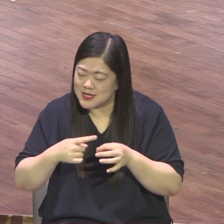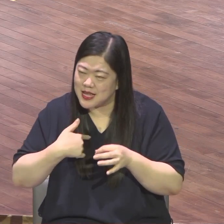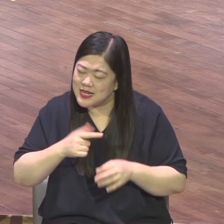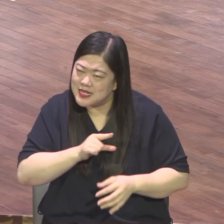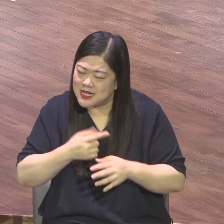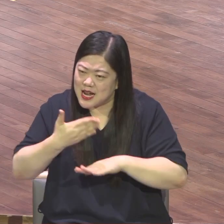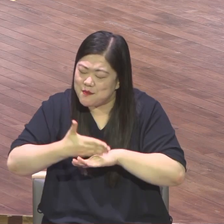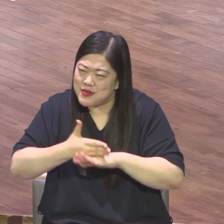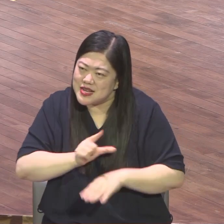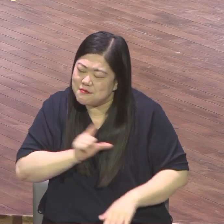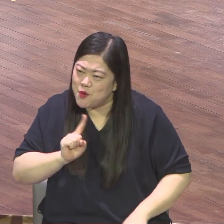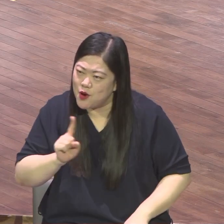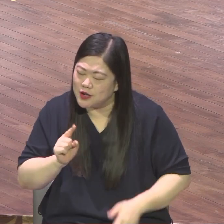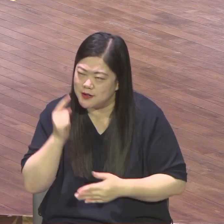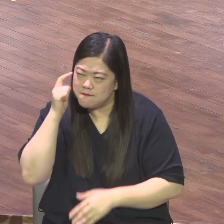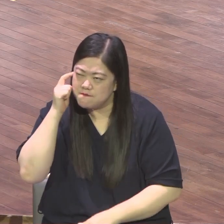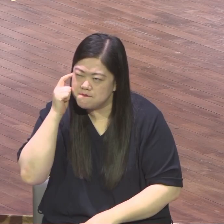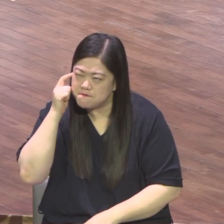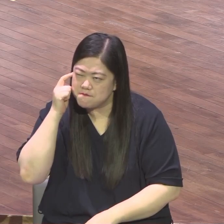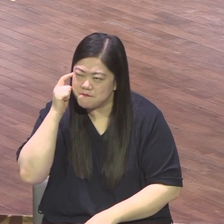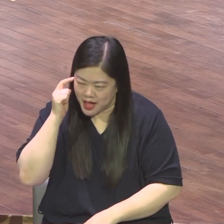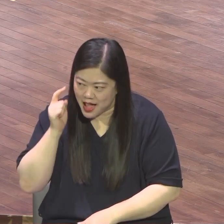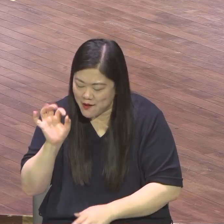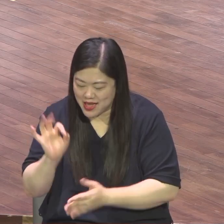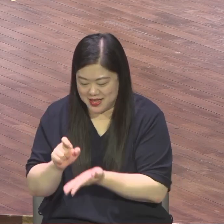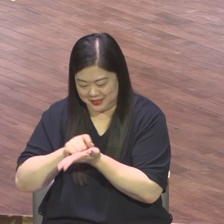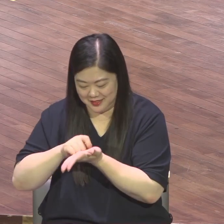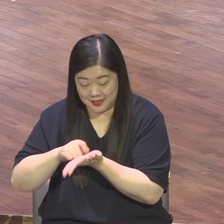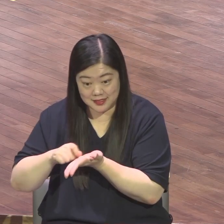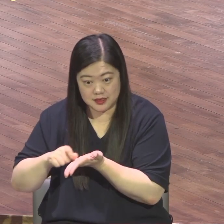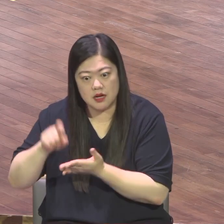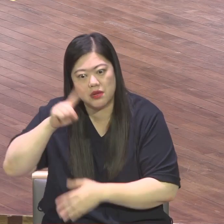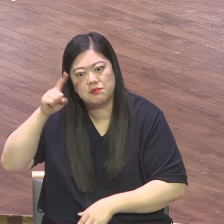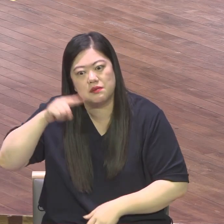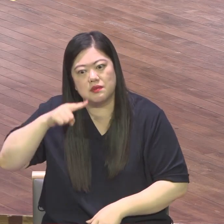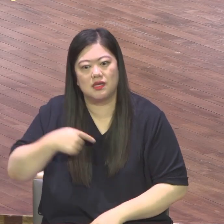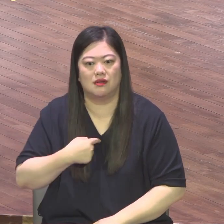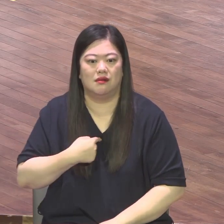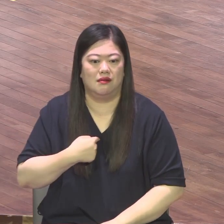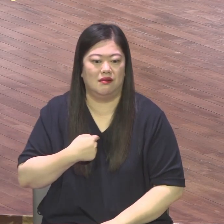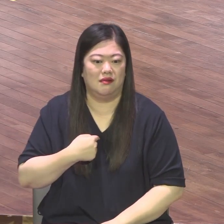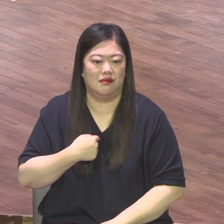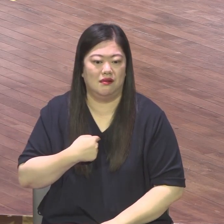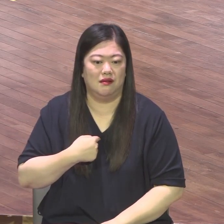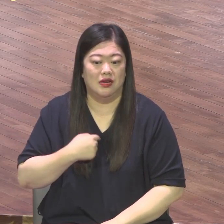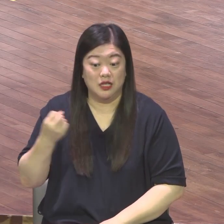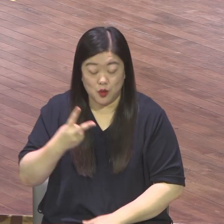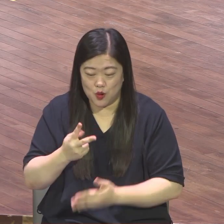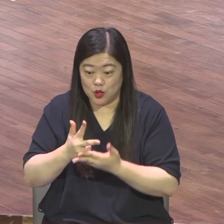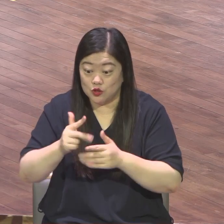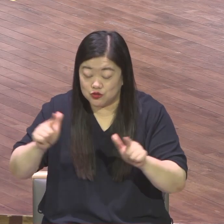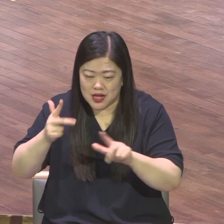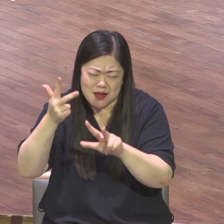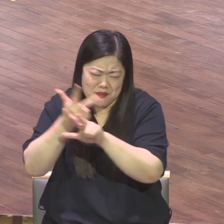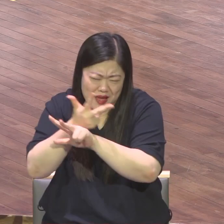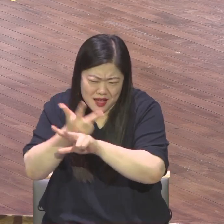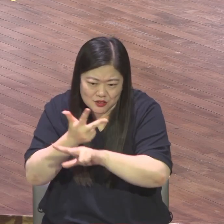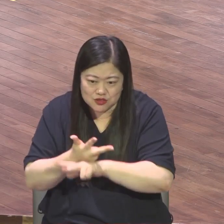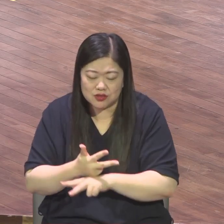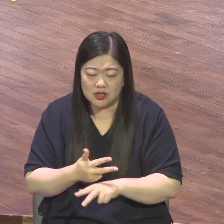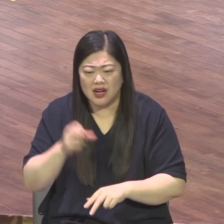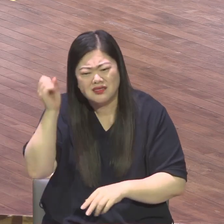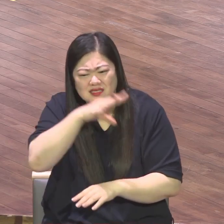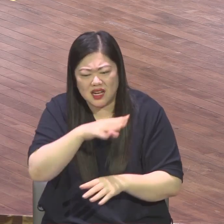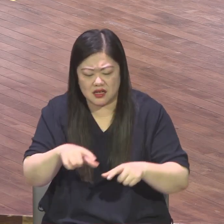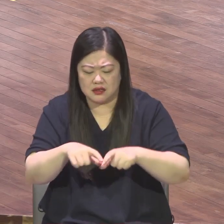감사는요 감사를 낳게 돼 있어요. 그걸 제가 체험하거든요. 매주 감사하면